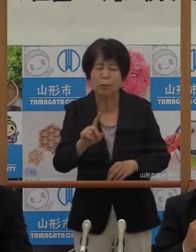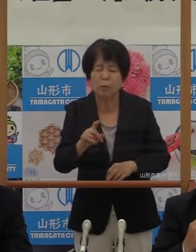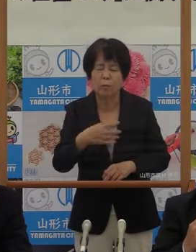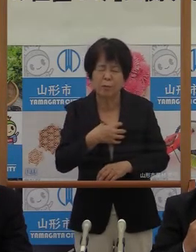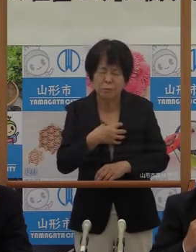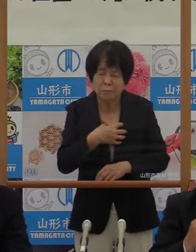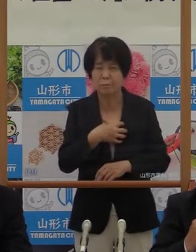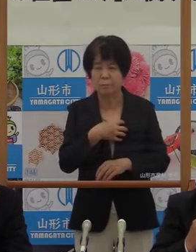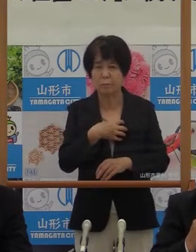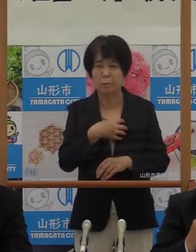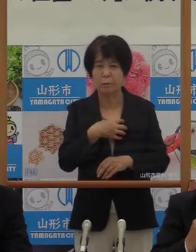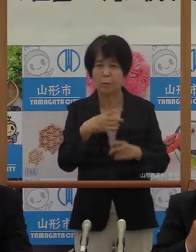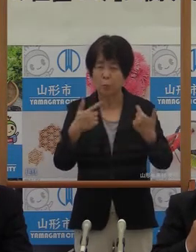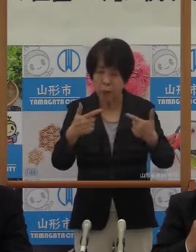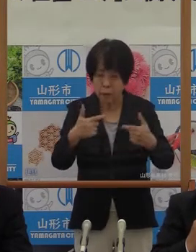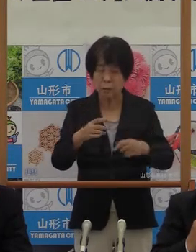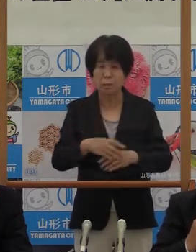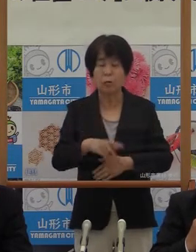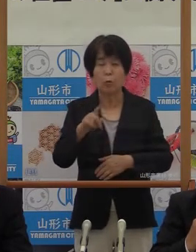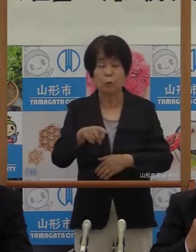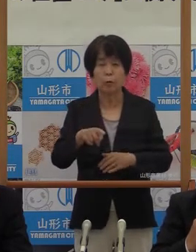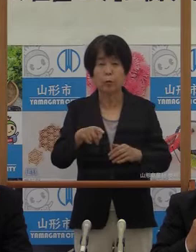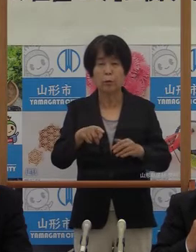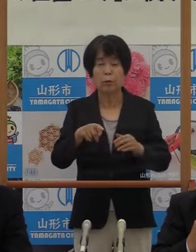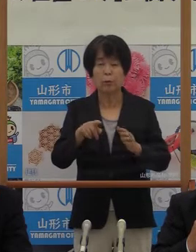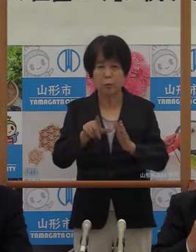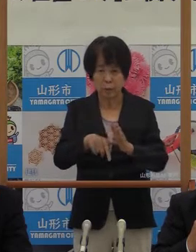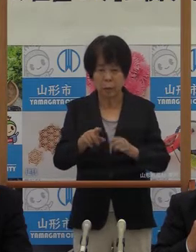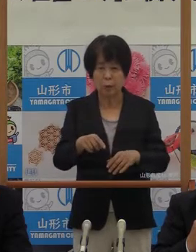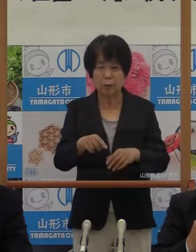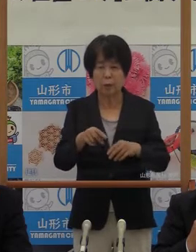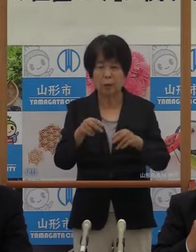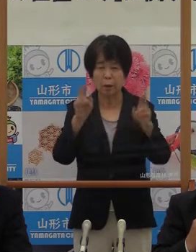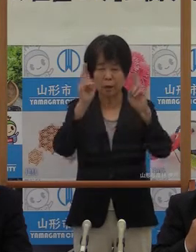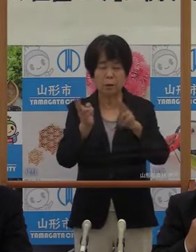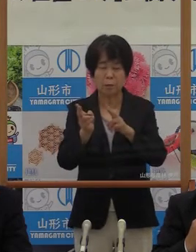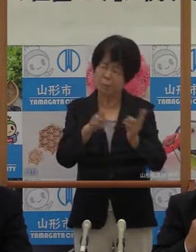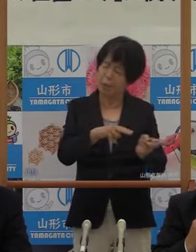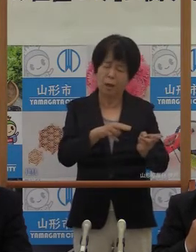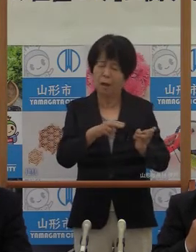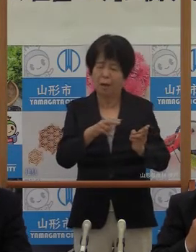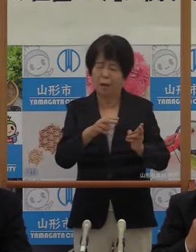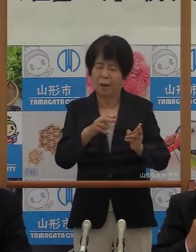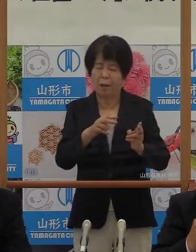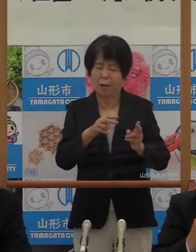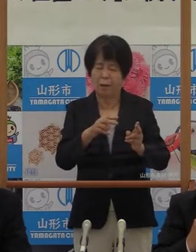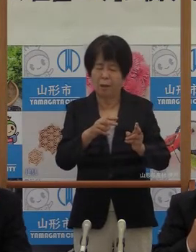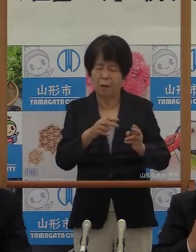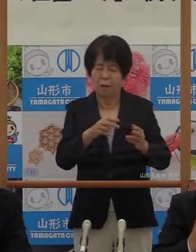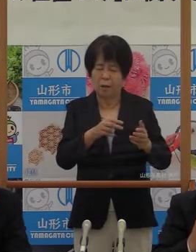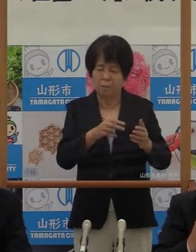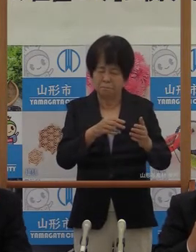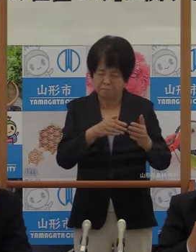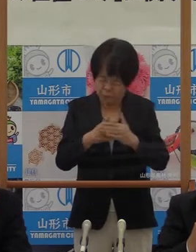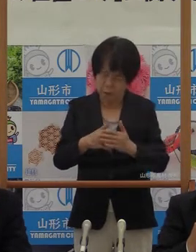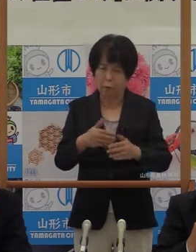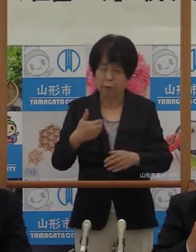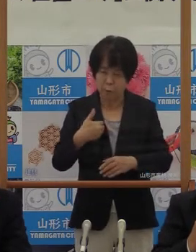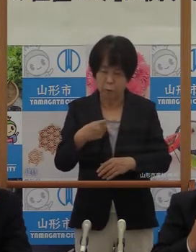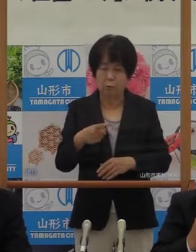ました。でその中でやはり倒産させてはならない、破産してはならないというふうな、そういう思いでやってまいり